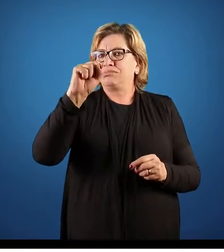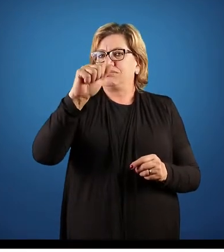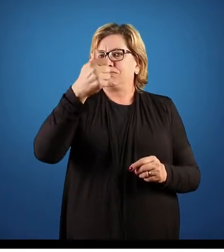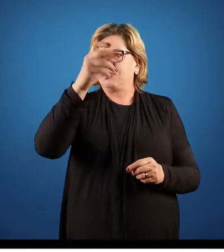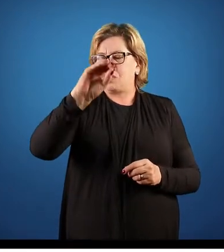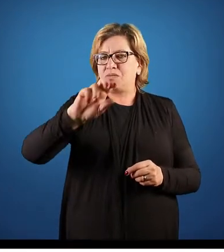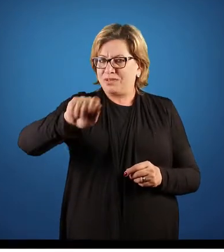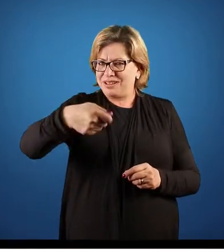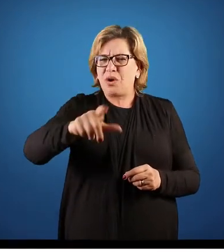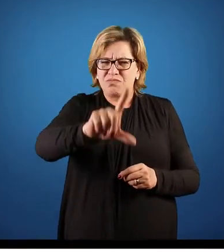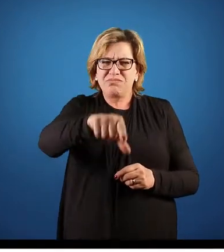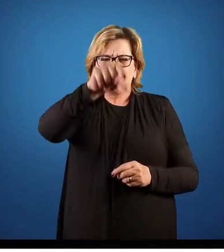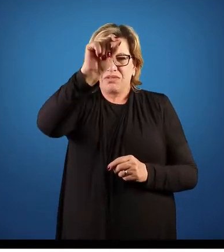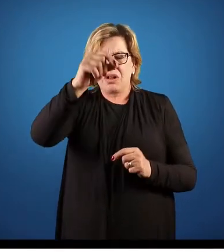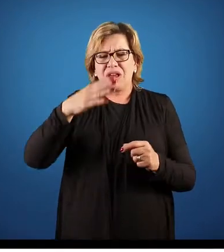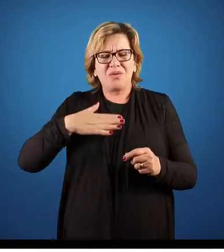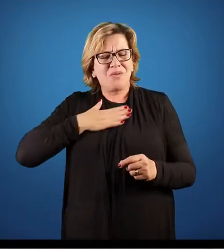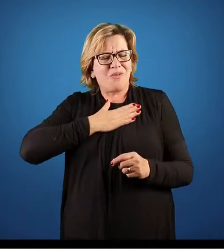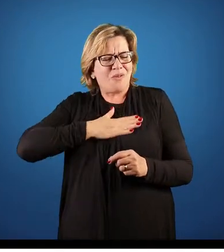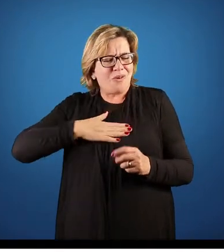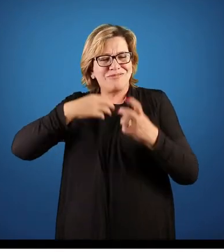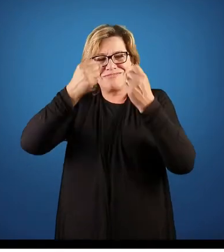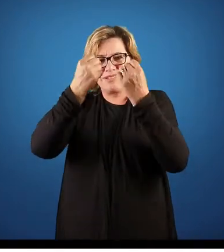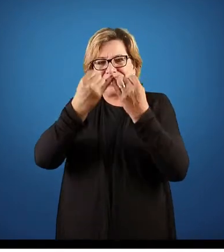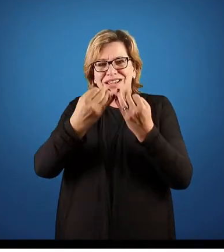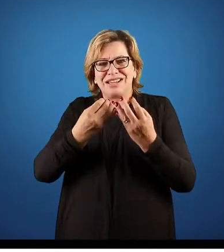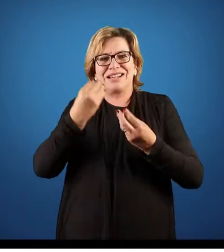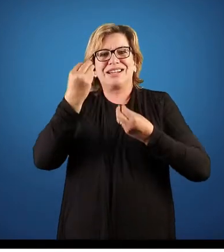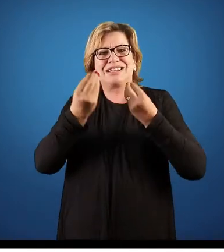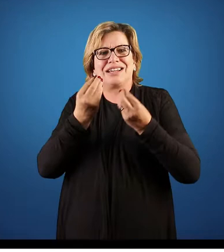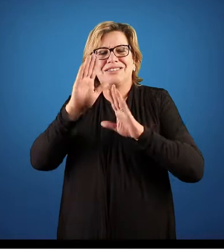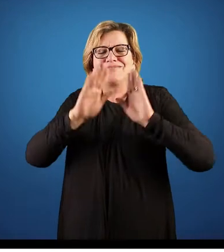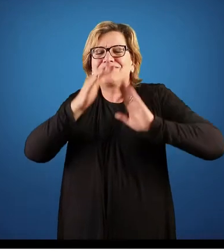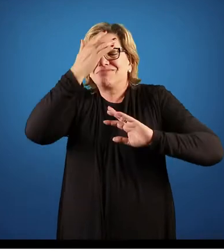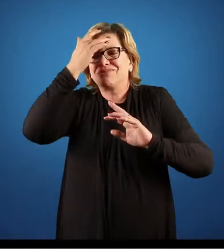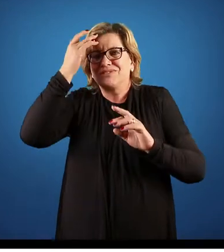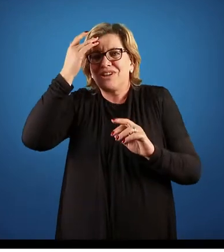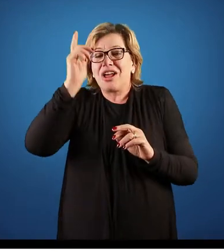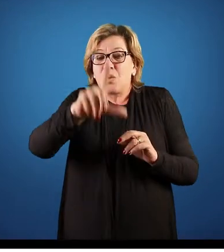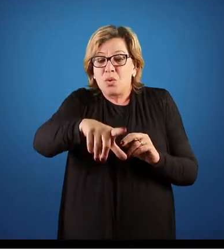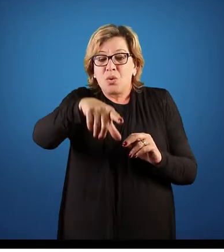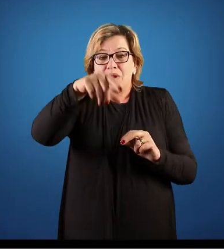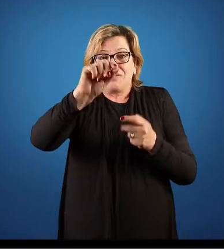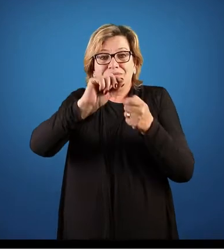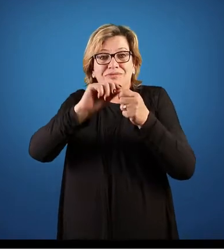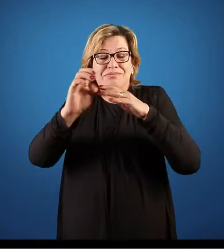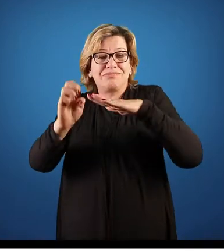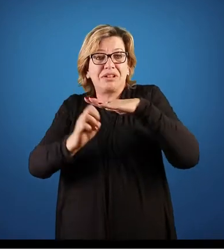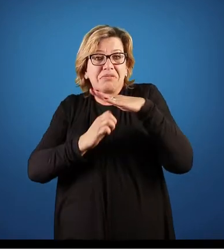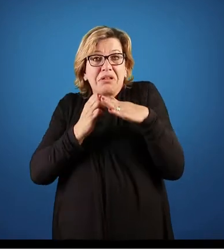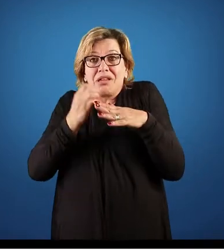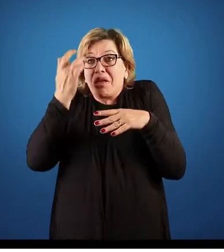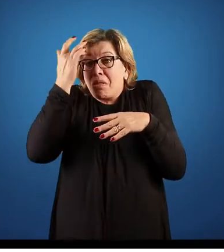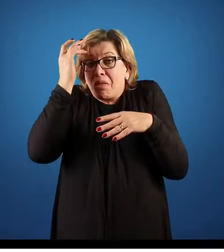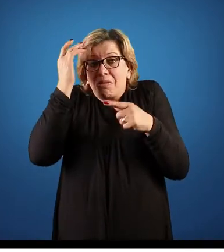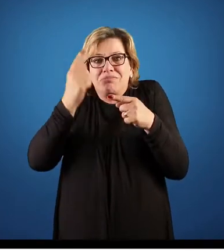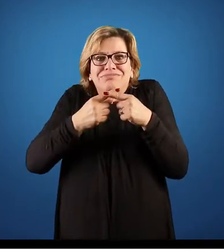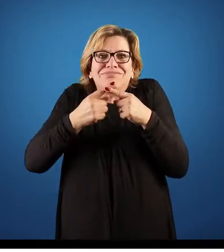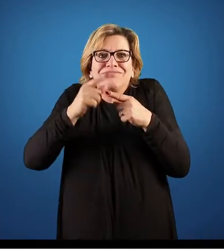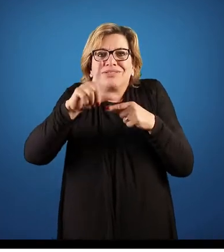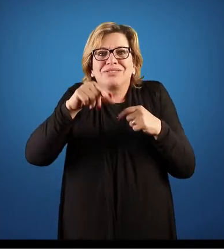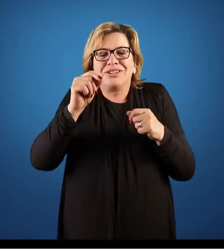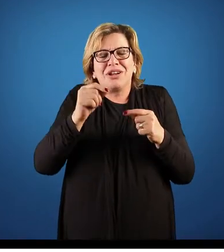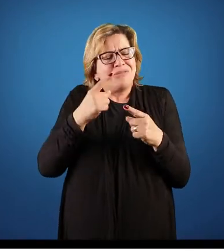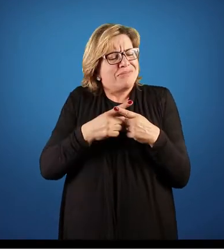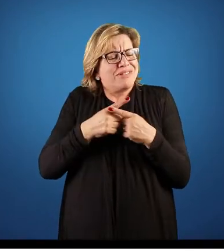gosto muito de falar com relação a isso é que às vezes as pessoas tomam uma decisão da empresa sem saber muito porque há por que